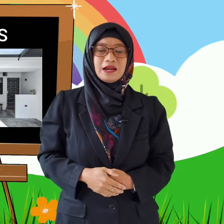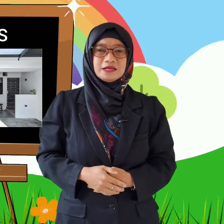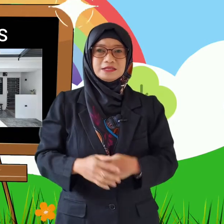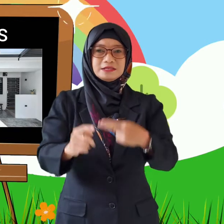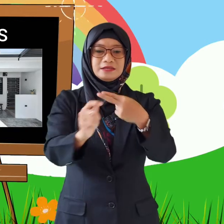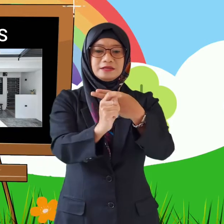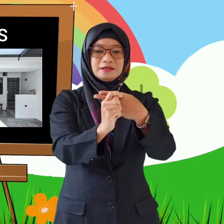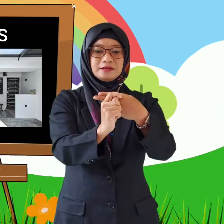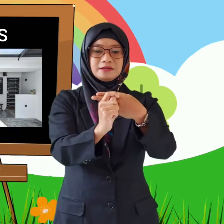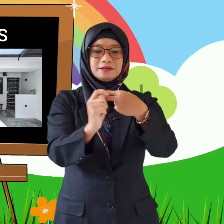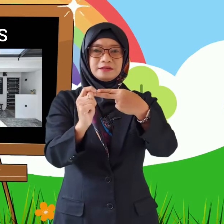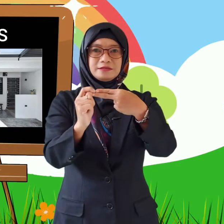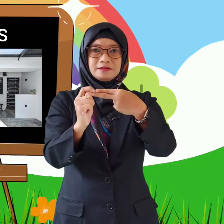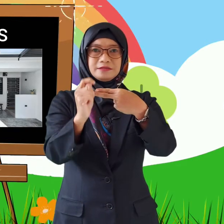Teras.